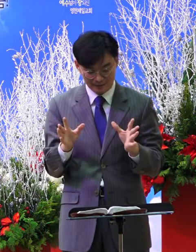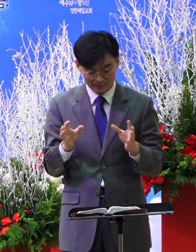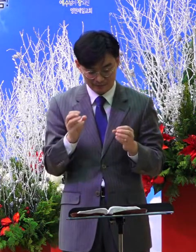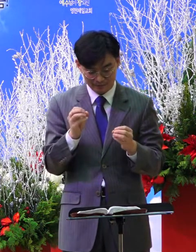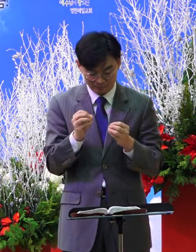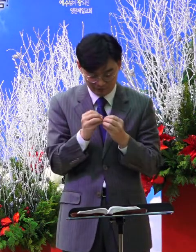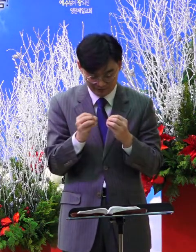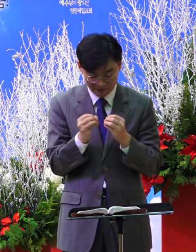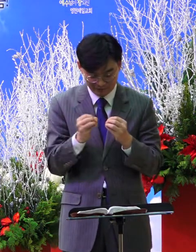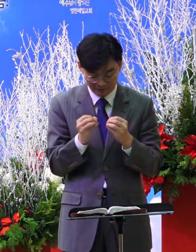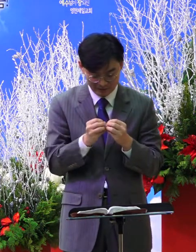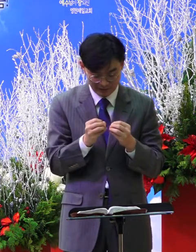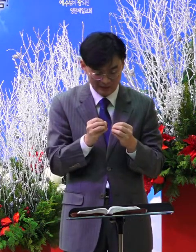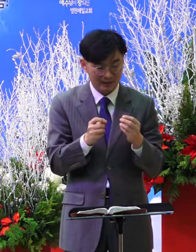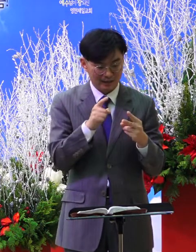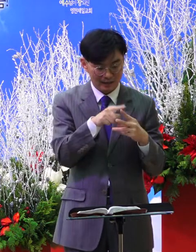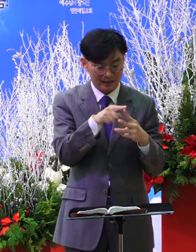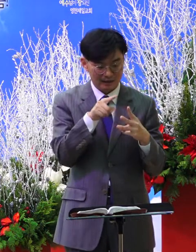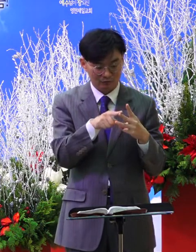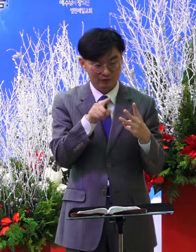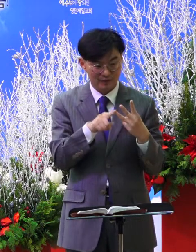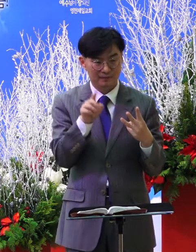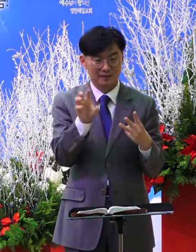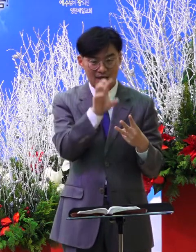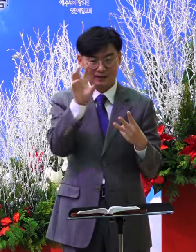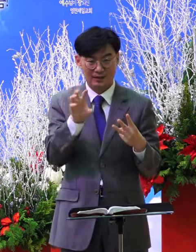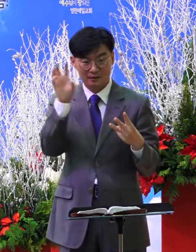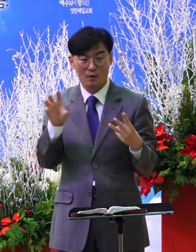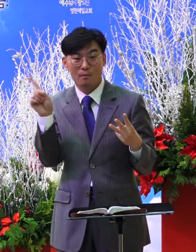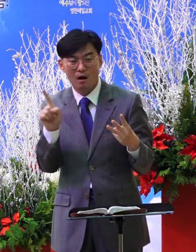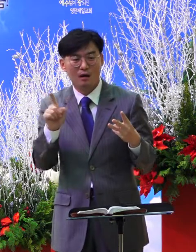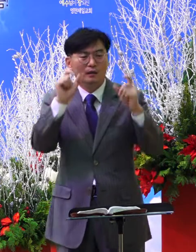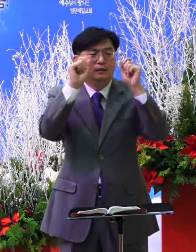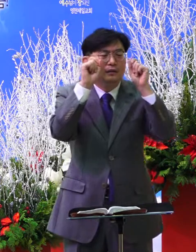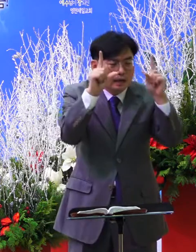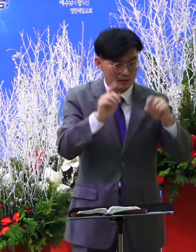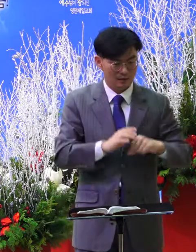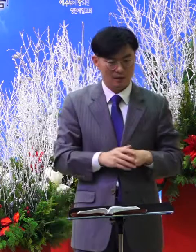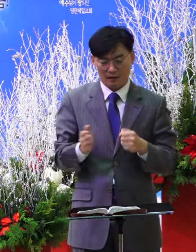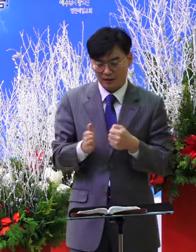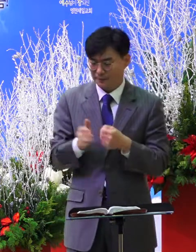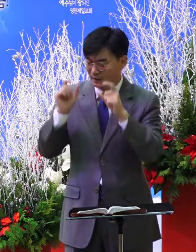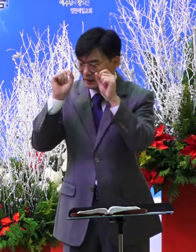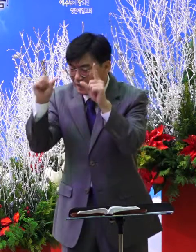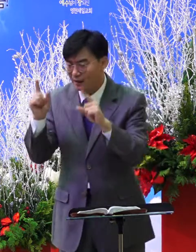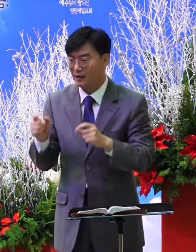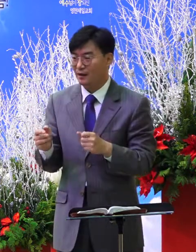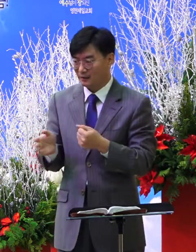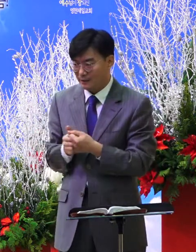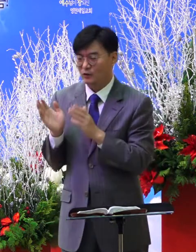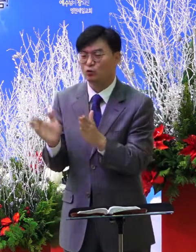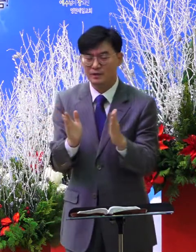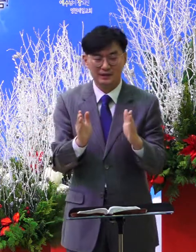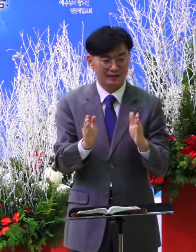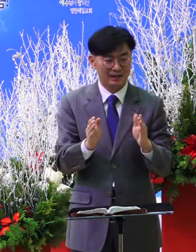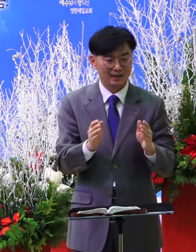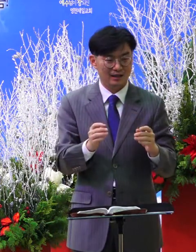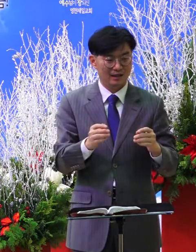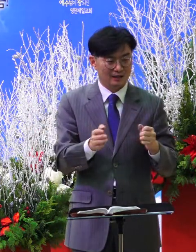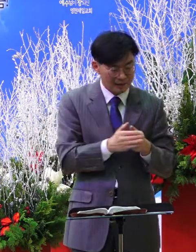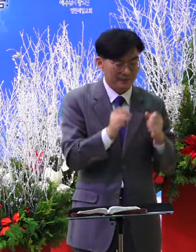번이나 반복하셨습니다. 그러므로 깨어있으라. 이러므로 너희도 준비하고 있으라. 그런즉